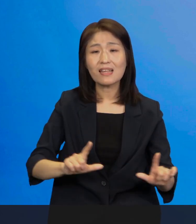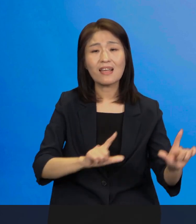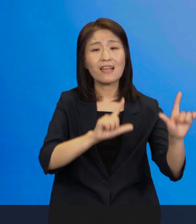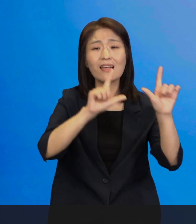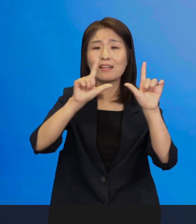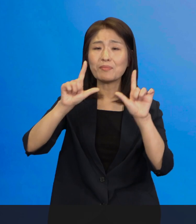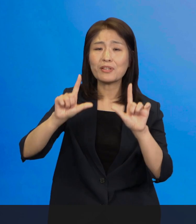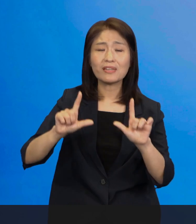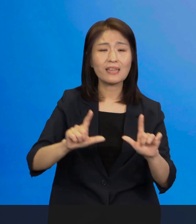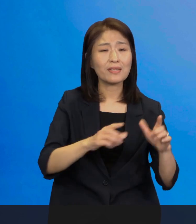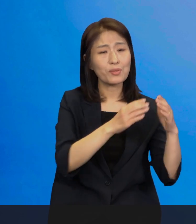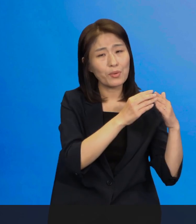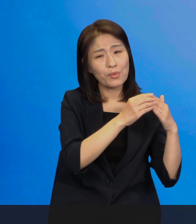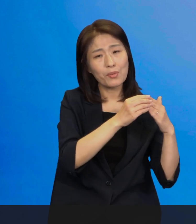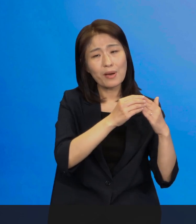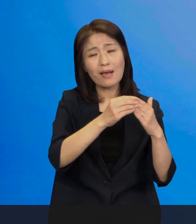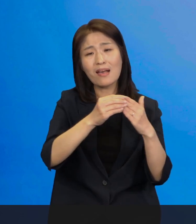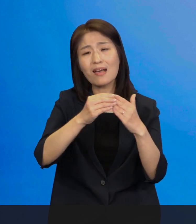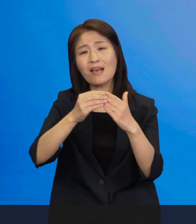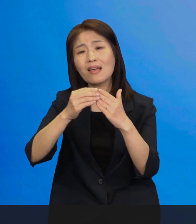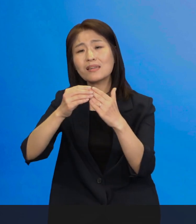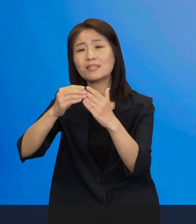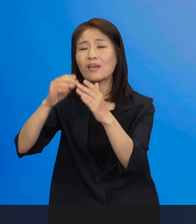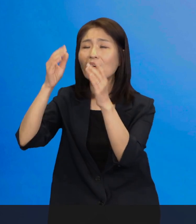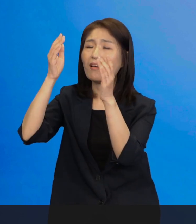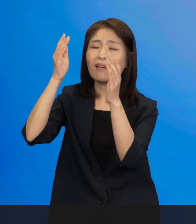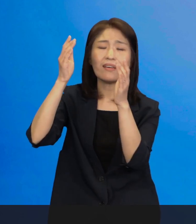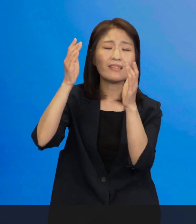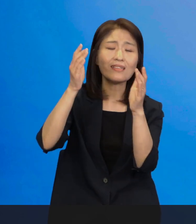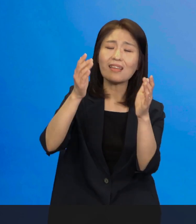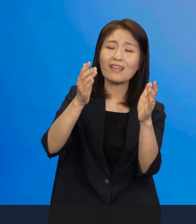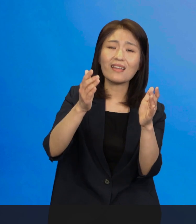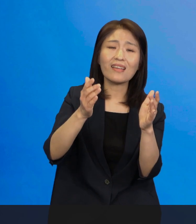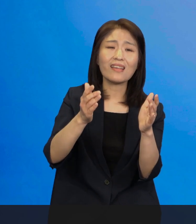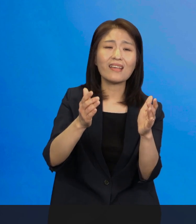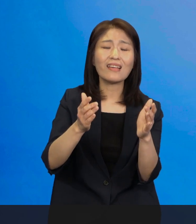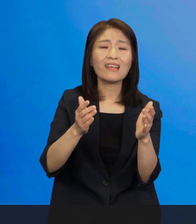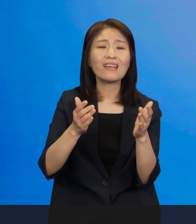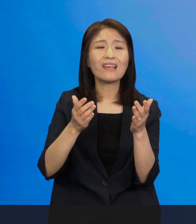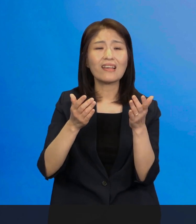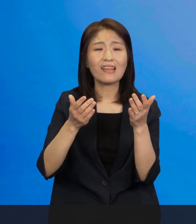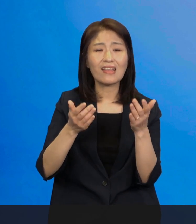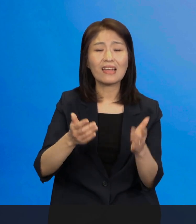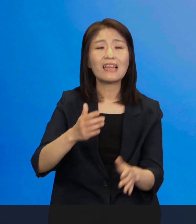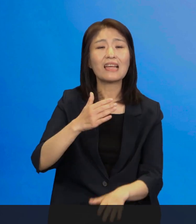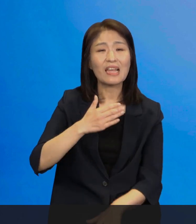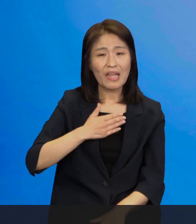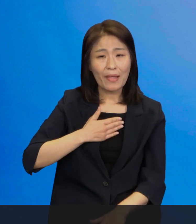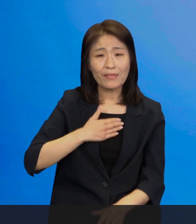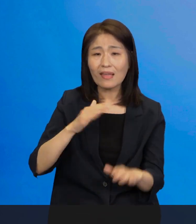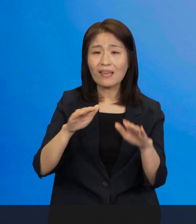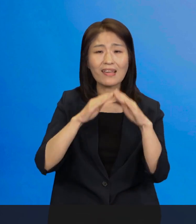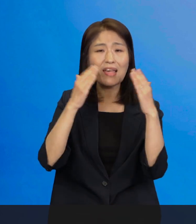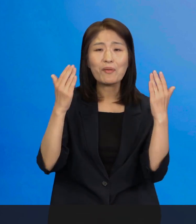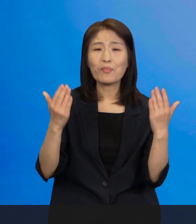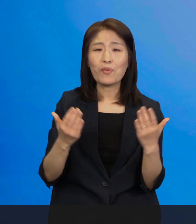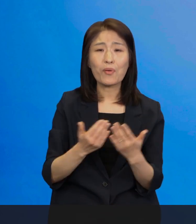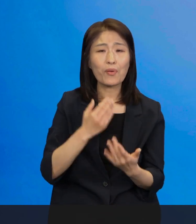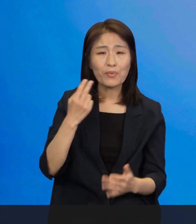나의 삶을 인도하셨네. 나의 모든 옥 다하여